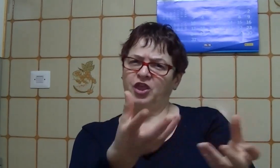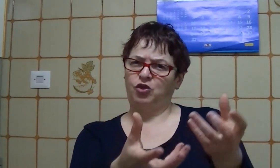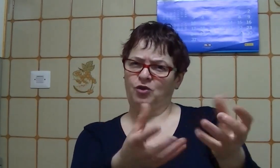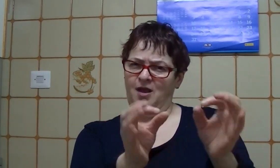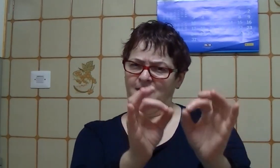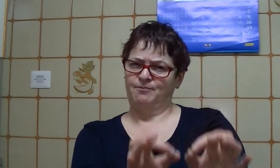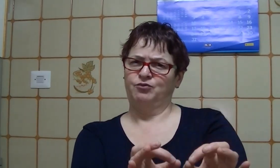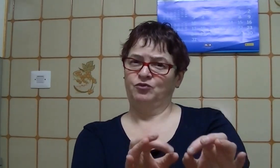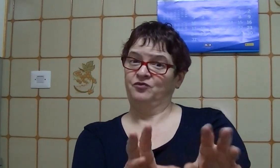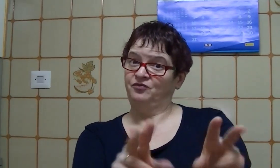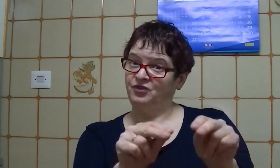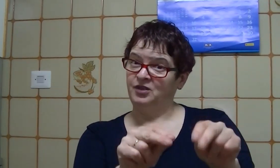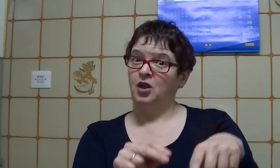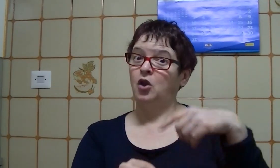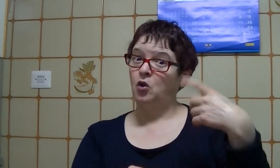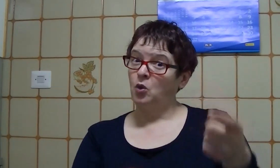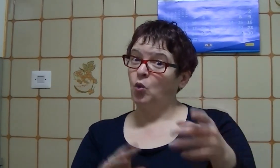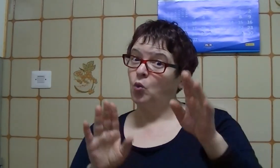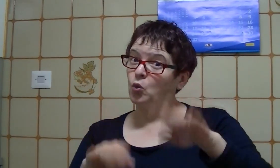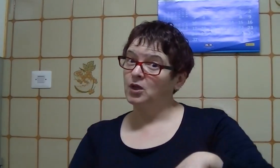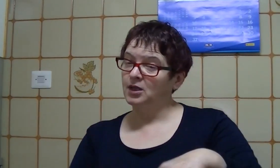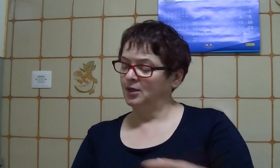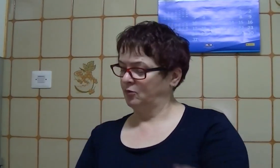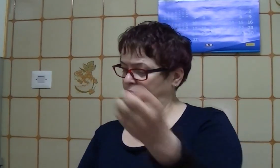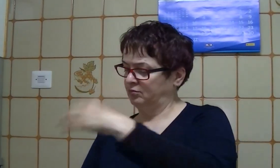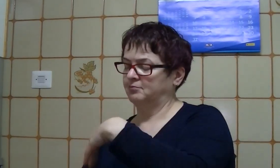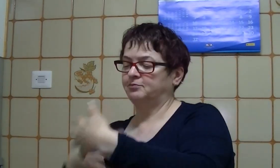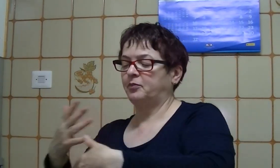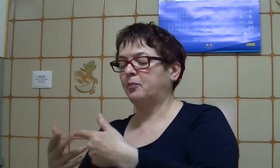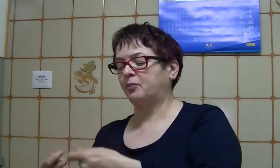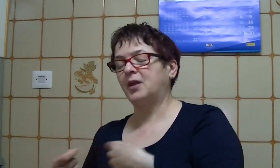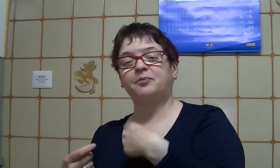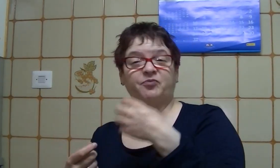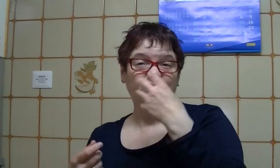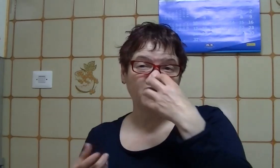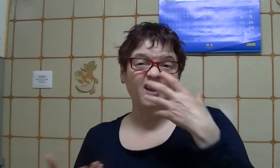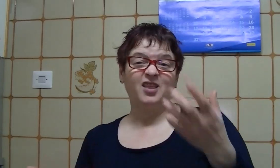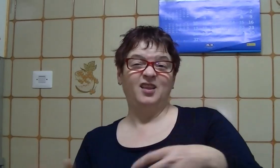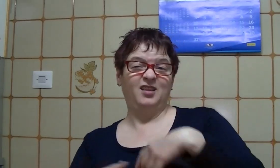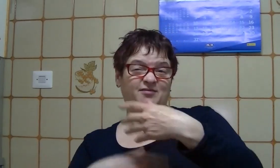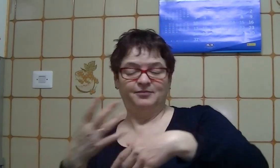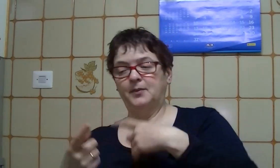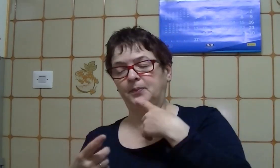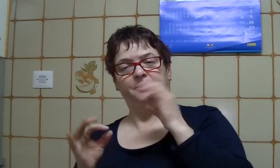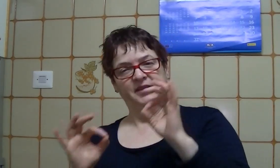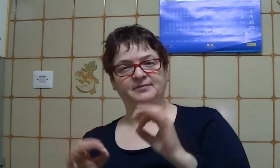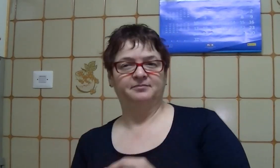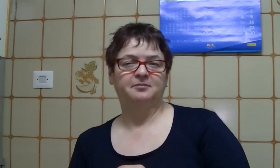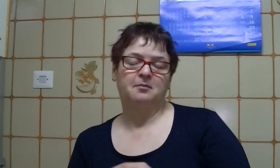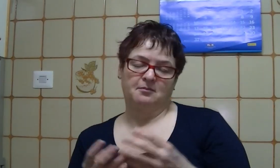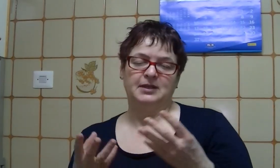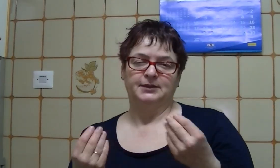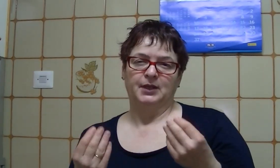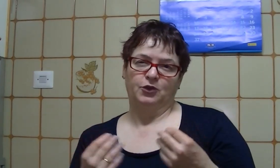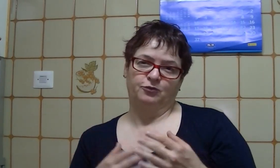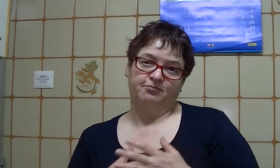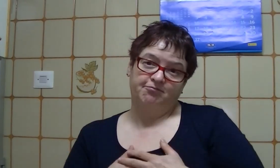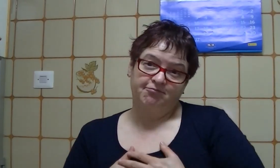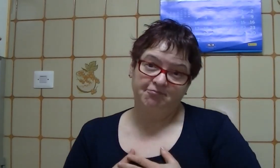aunque ninguno de los afortunados se ha pasado por aquí, nosotros hemos compartido alegría y caja con Nacho, el propietario de la administración. Nos cuenta que aunque a él no